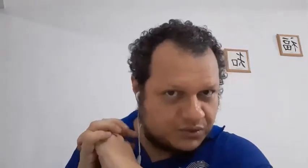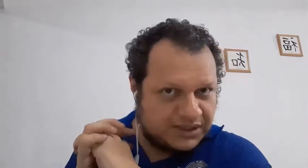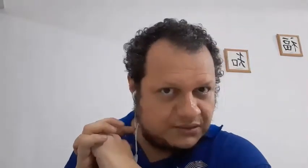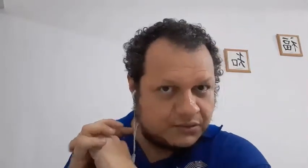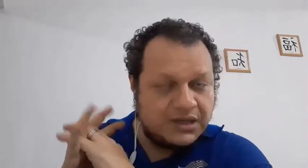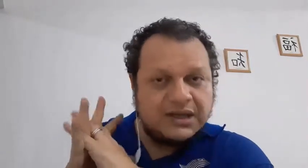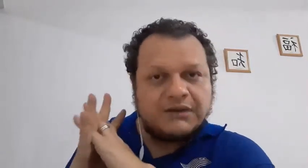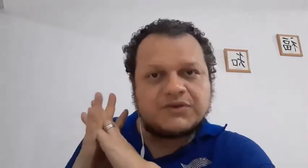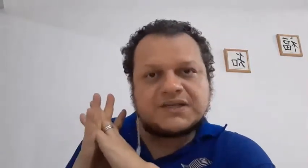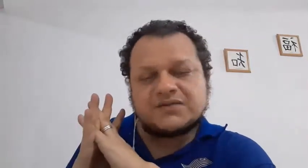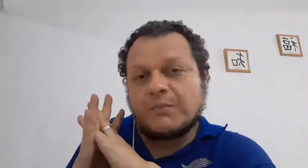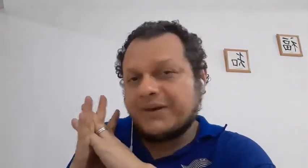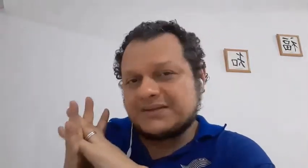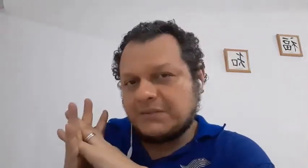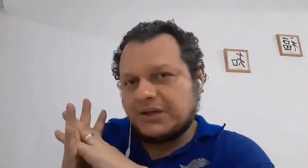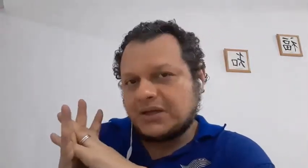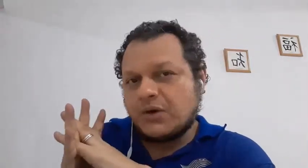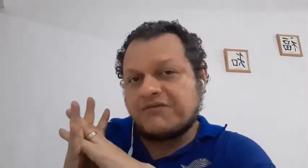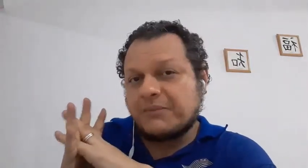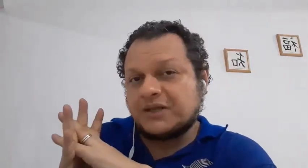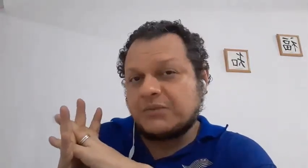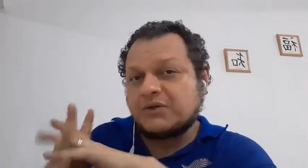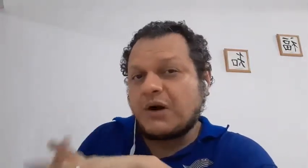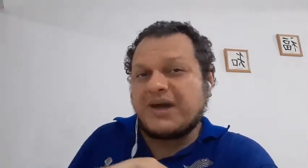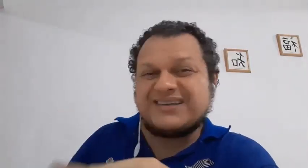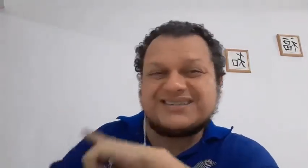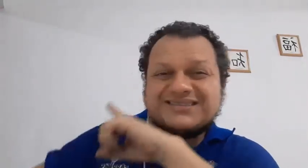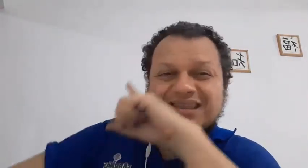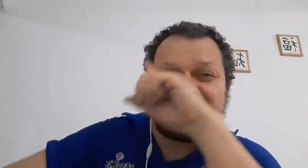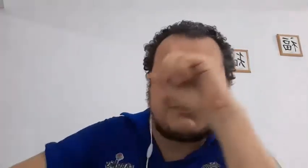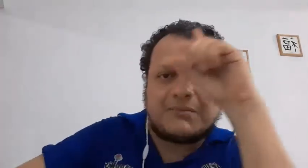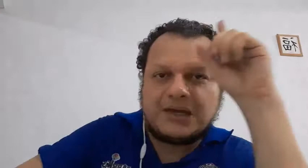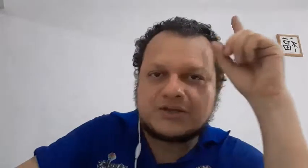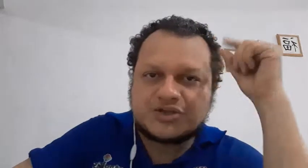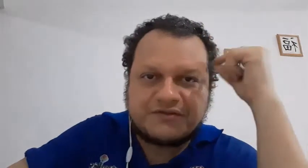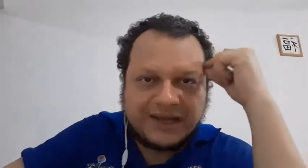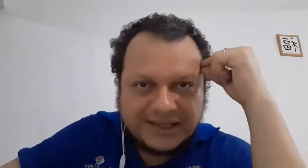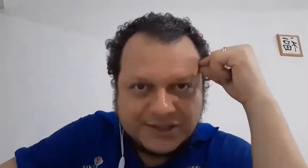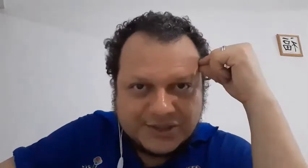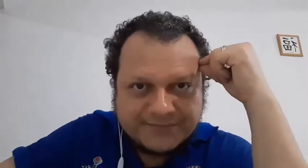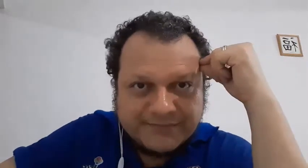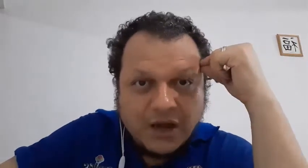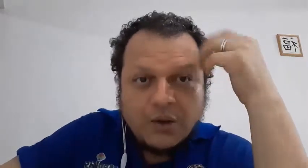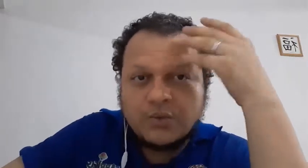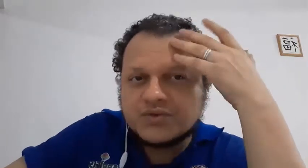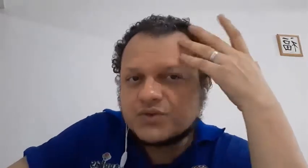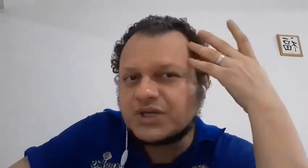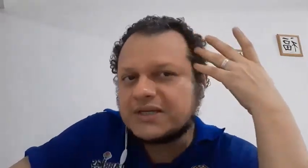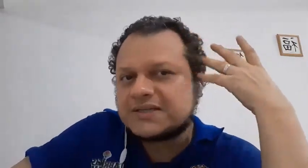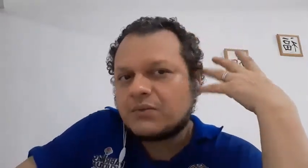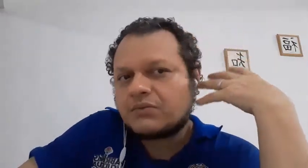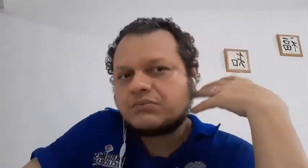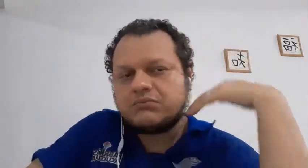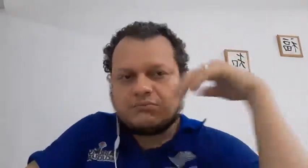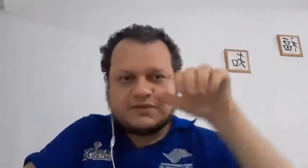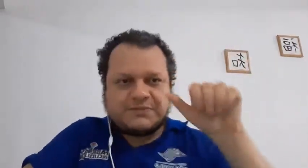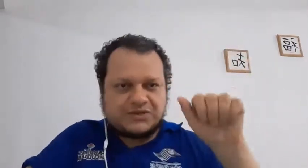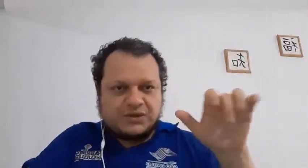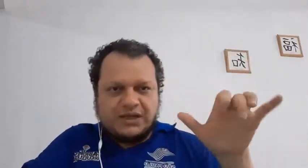dando, vocês vão perceber que o alfabeto manual é extremamente diferente. Uns utilizam espaço neutro,